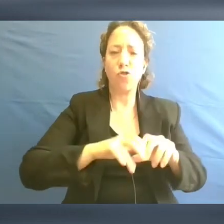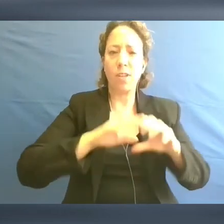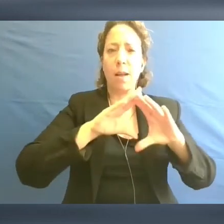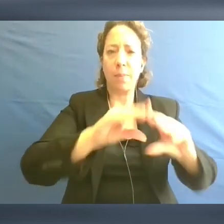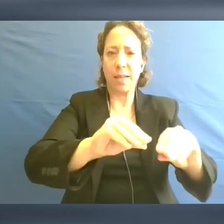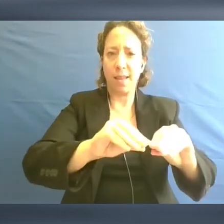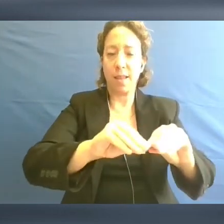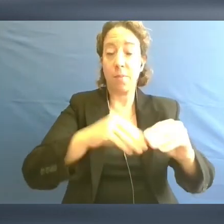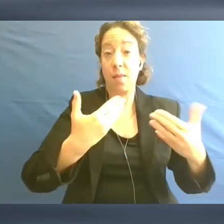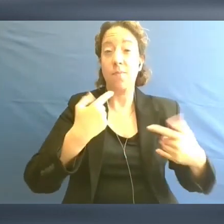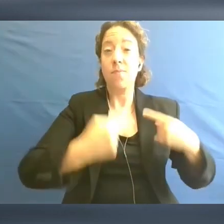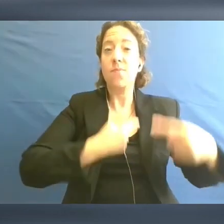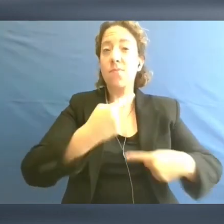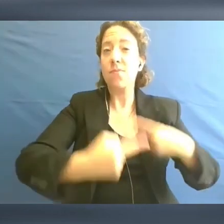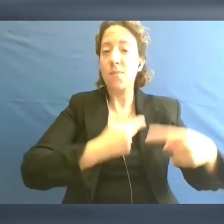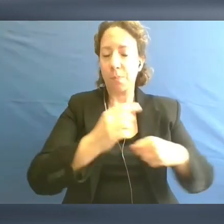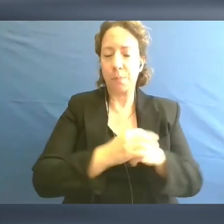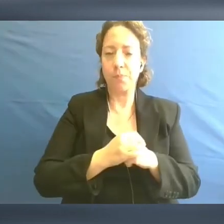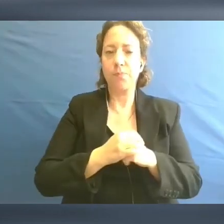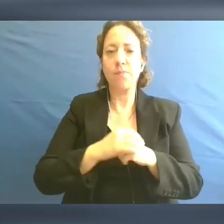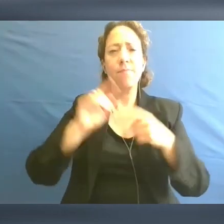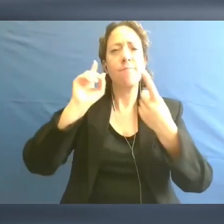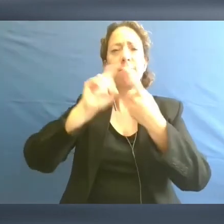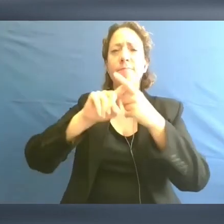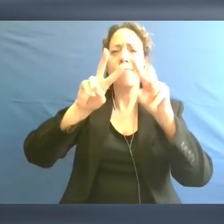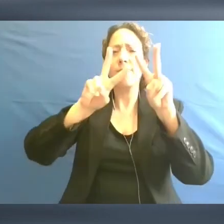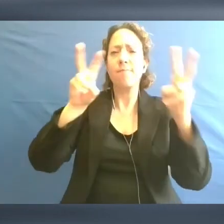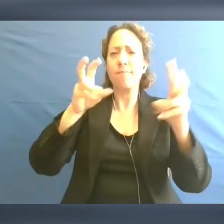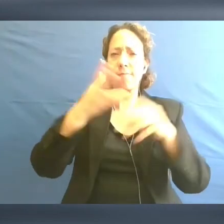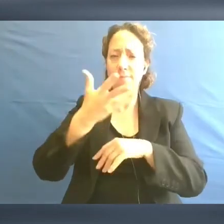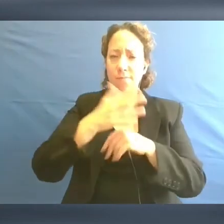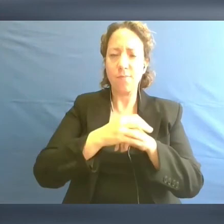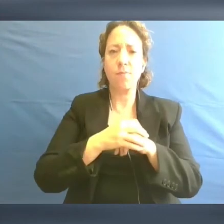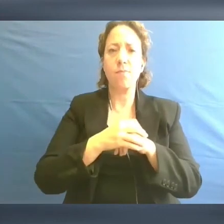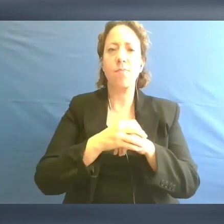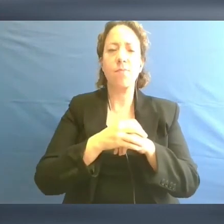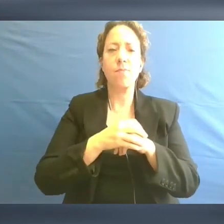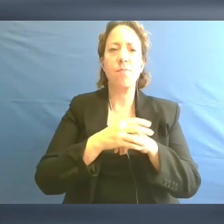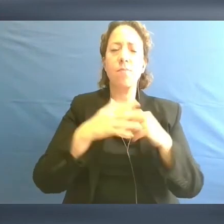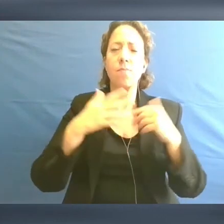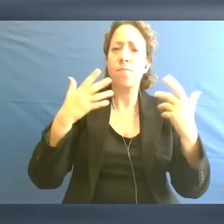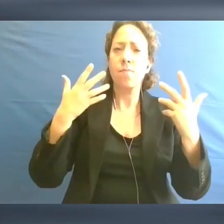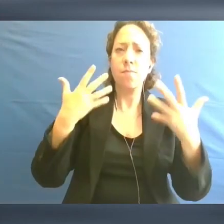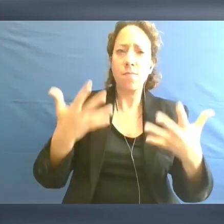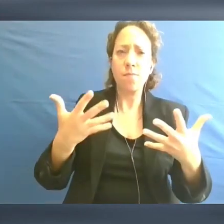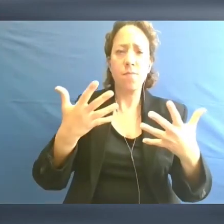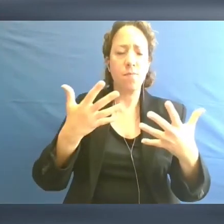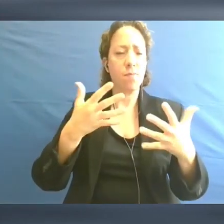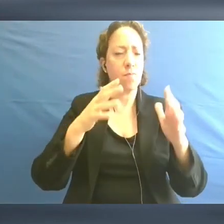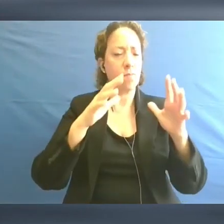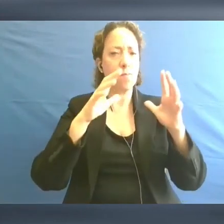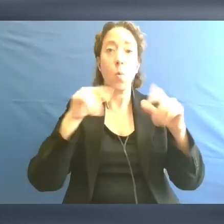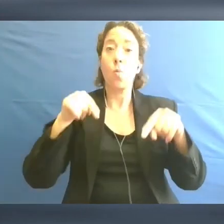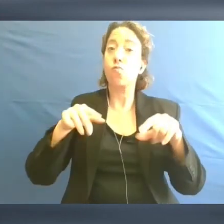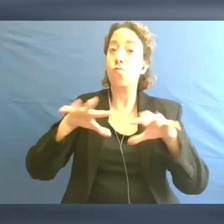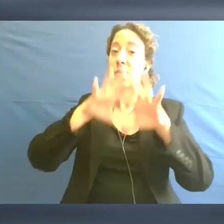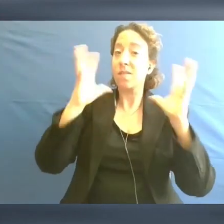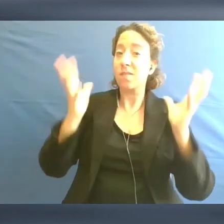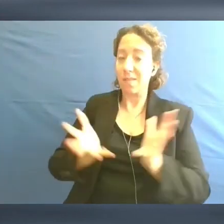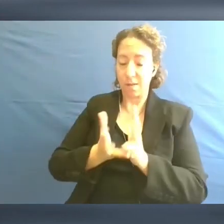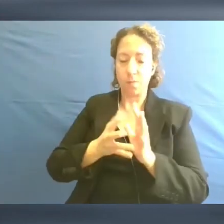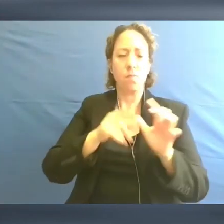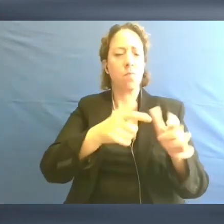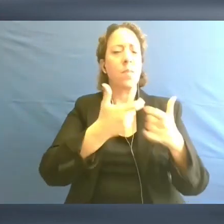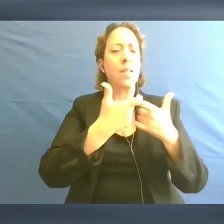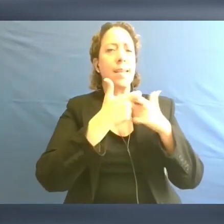encore en cours. Le thème sera de comprendre comment on essaye de passer aujourd'hui d'une